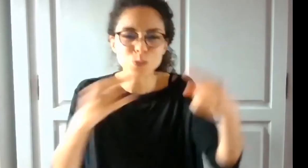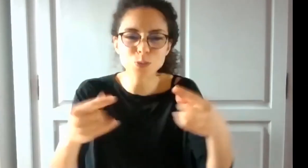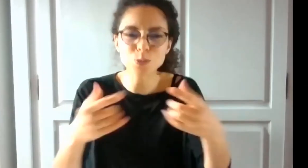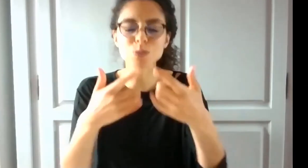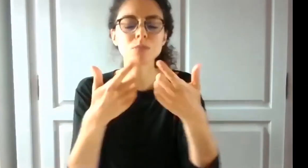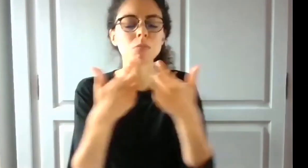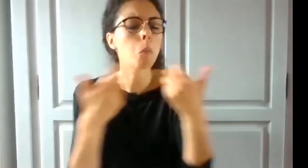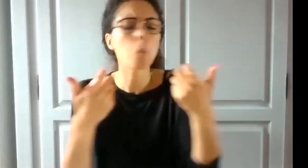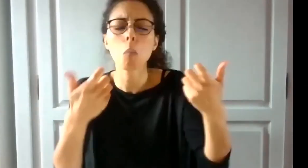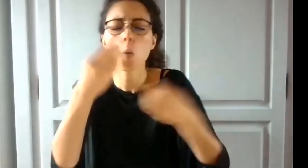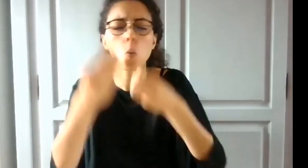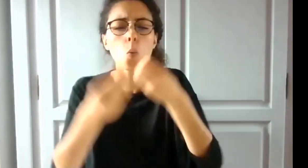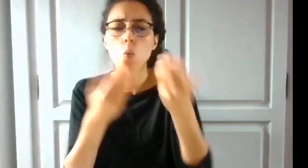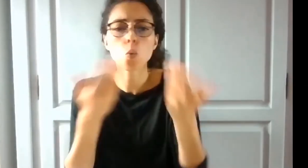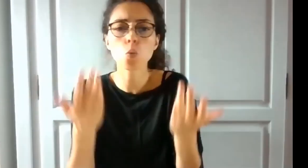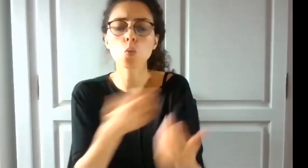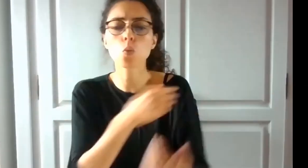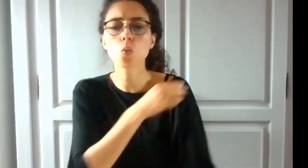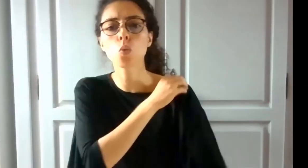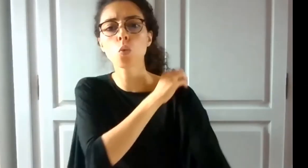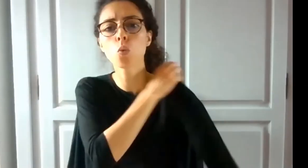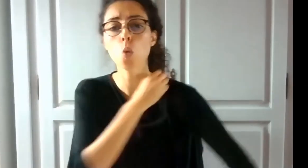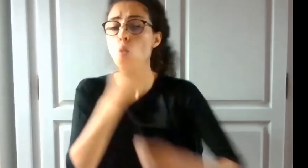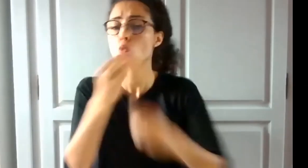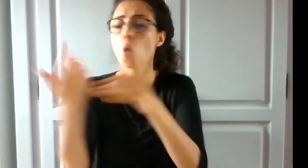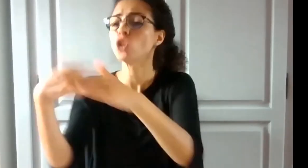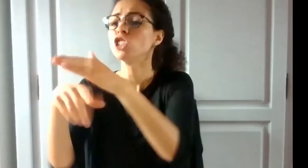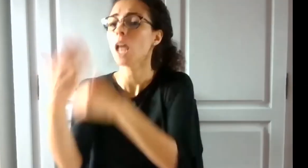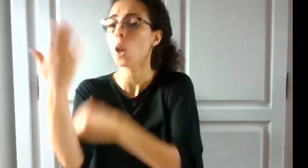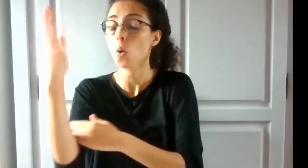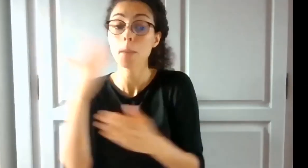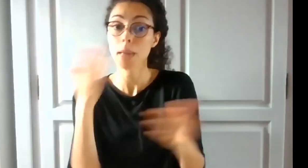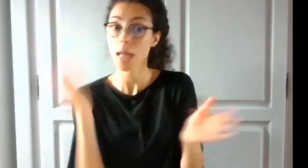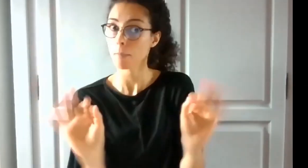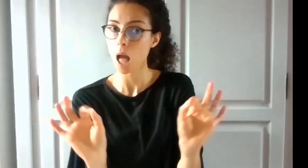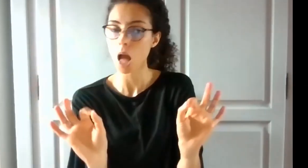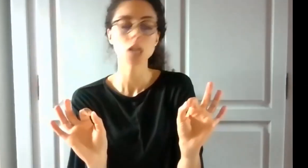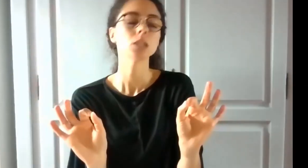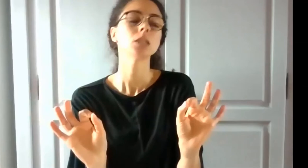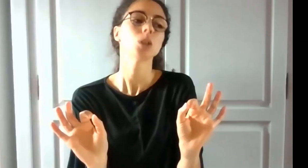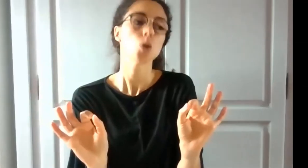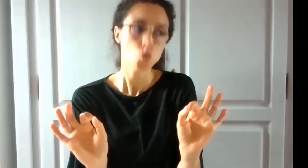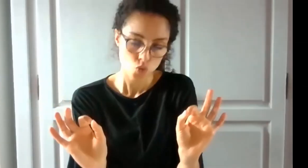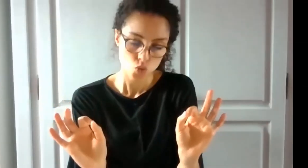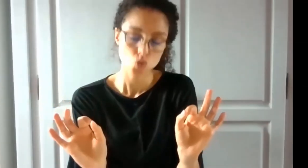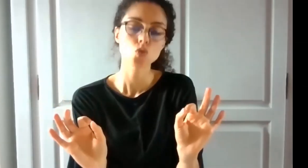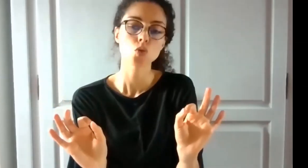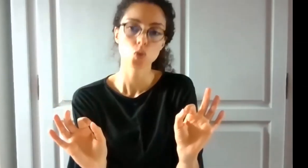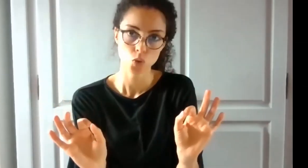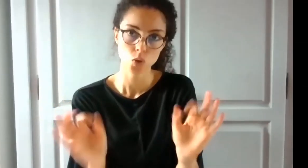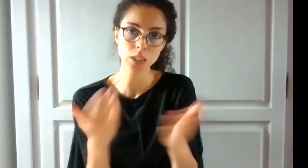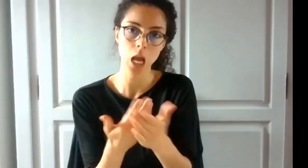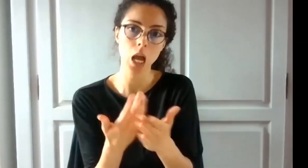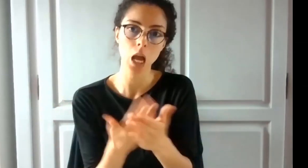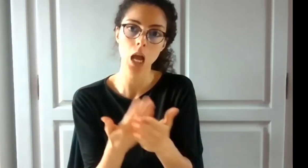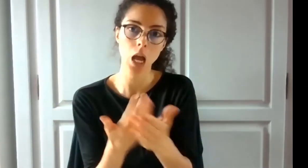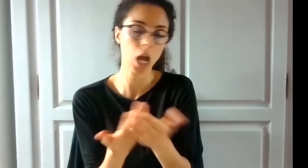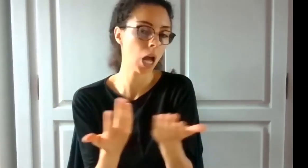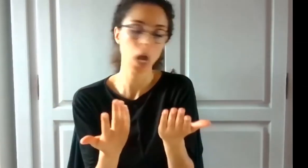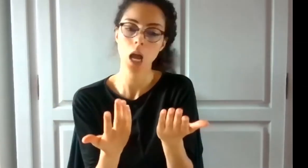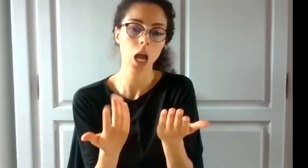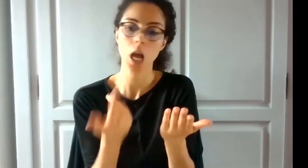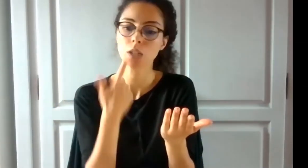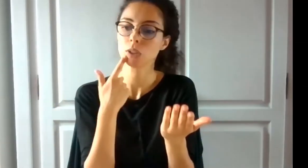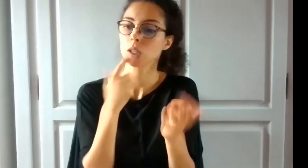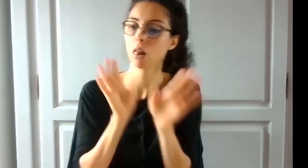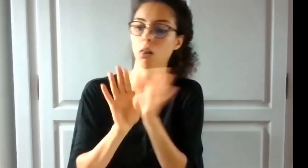Zoom ou avec d'autres logiciels, et là, il y a un repli sur soi et un déclassement du salarié